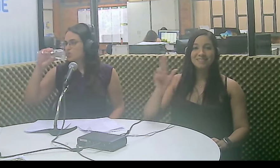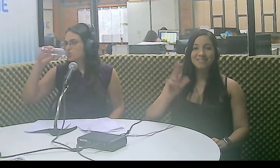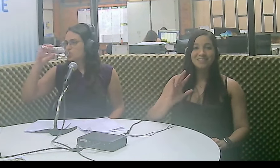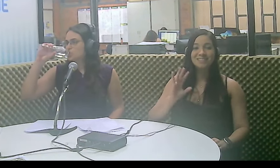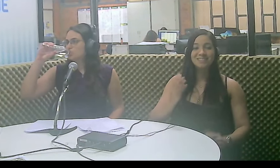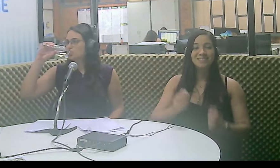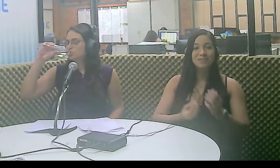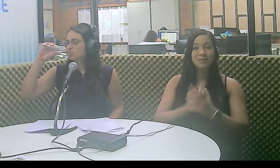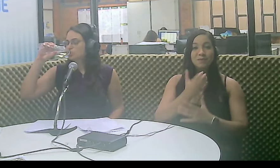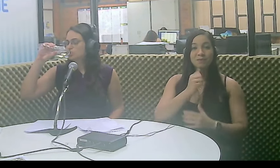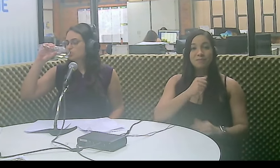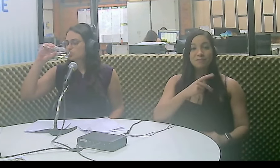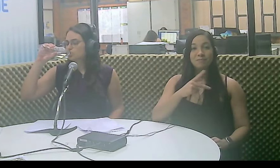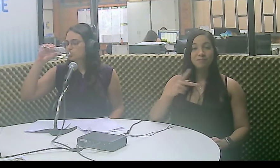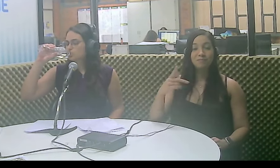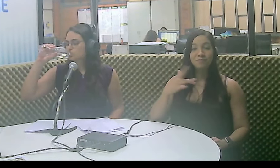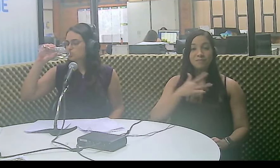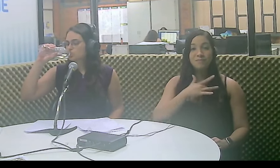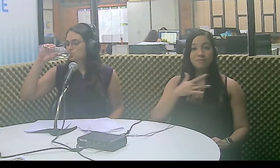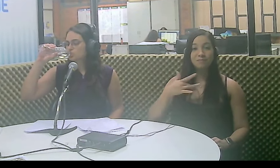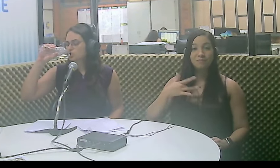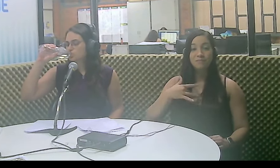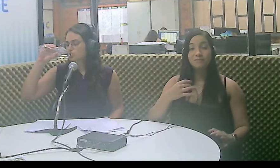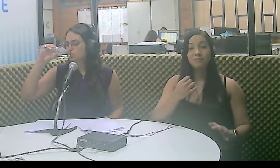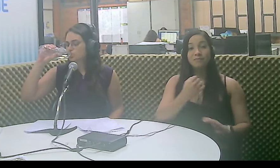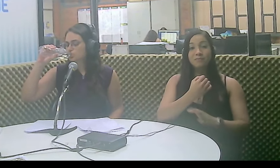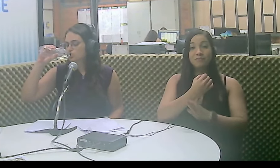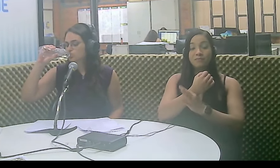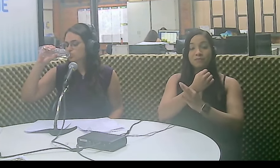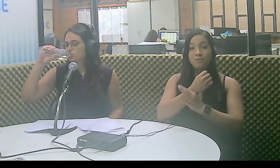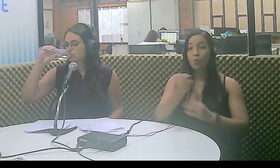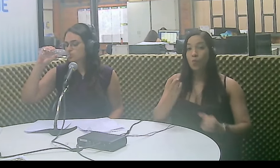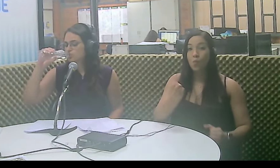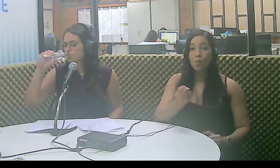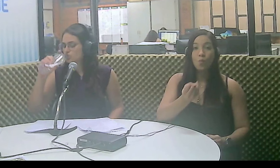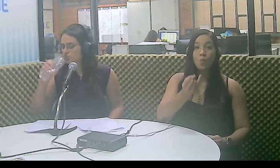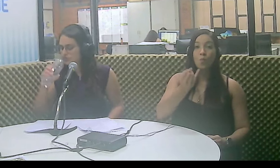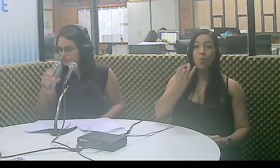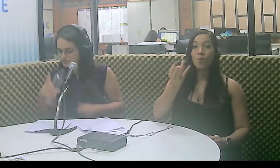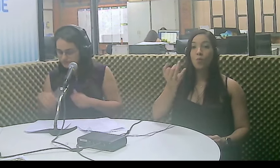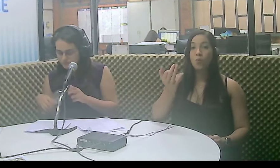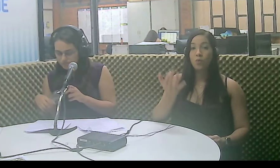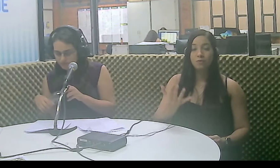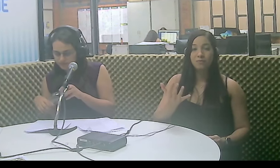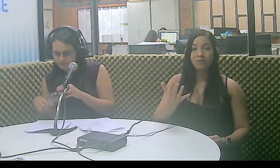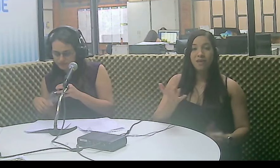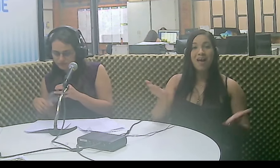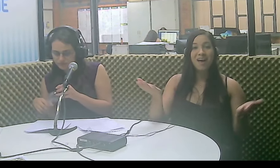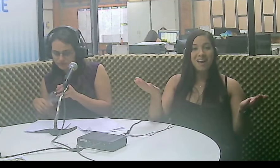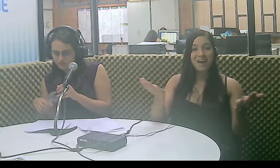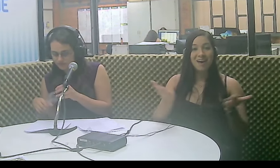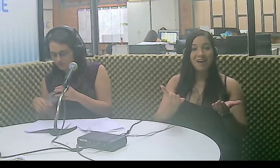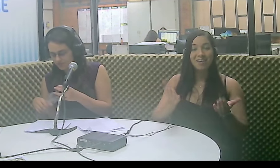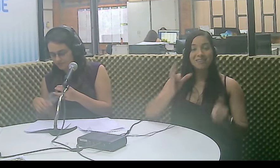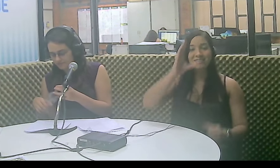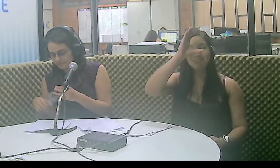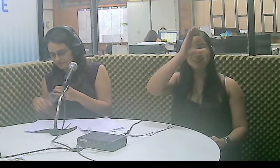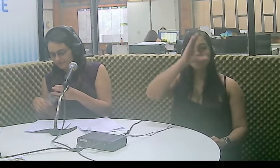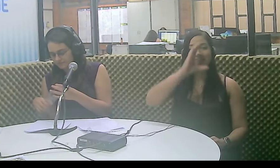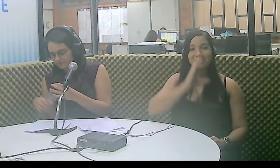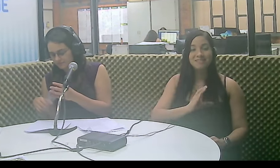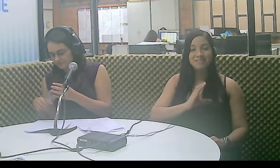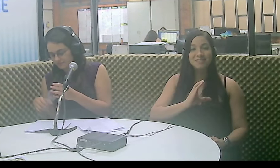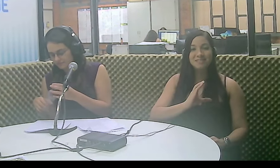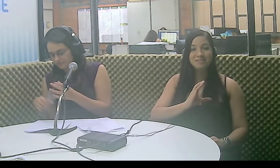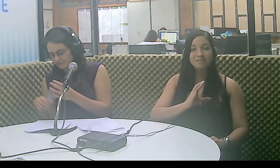já criou aplicativos de saúde, de segurança para mulher e muitos outros. Agora lança o Portal Cidadão, que